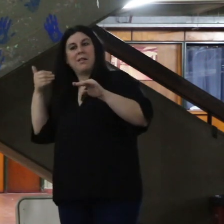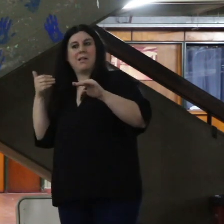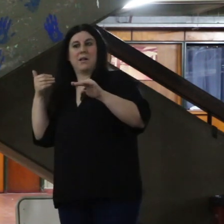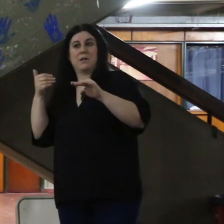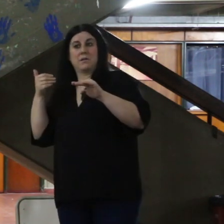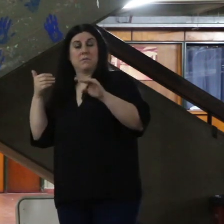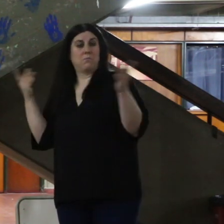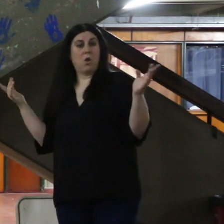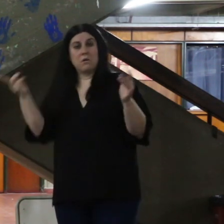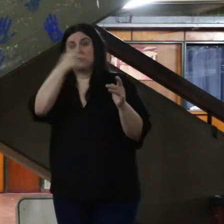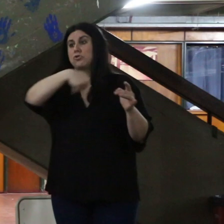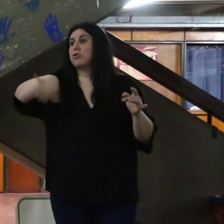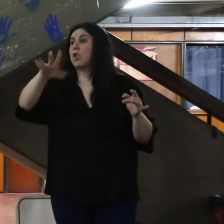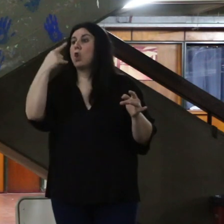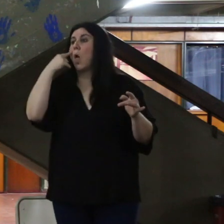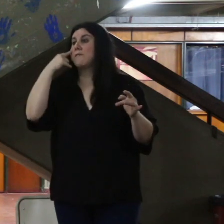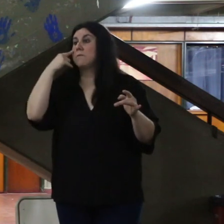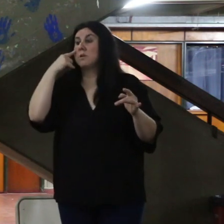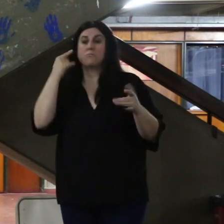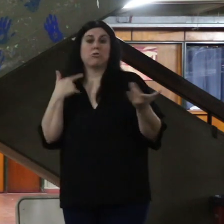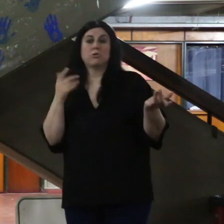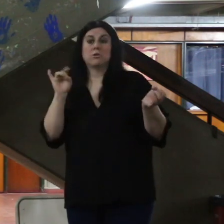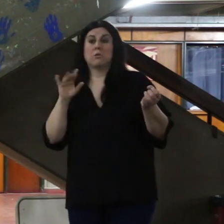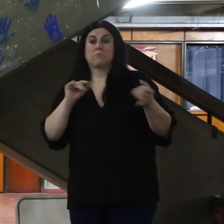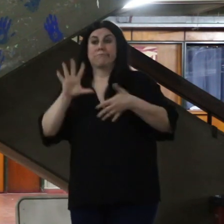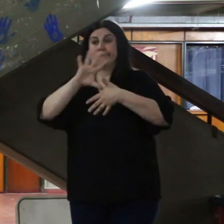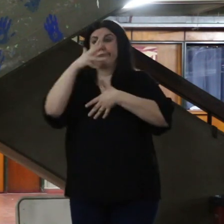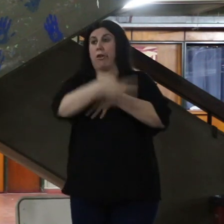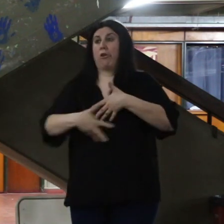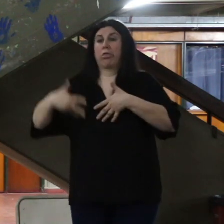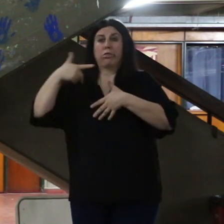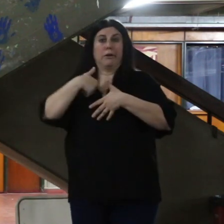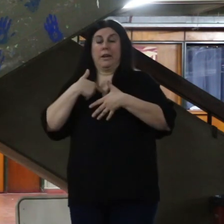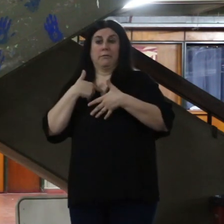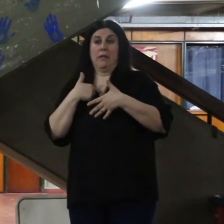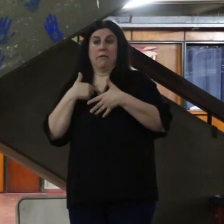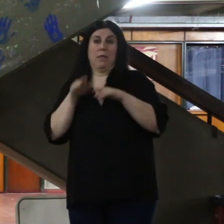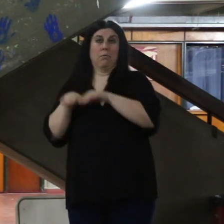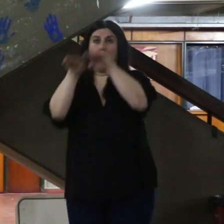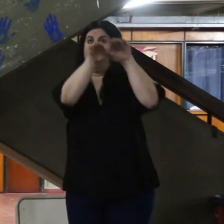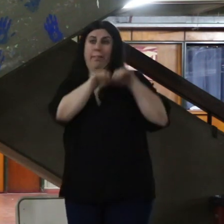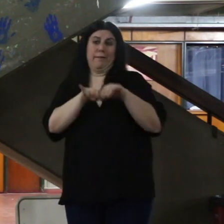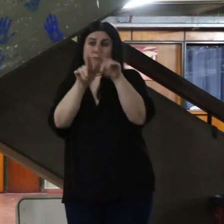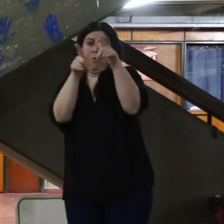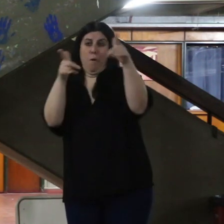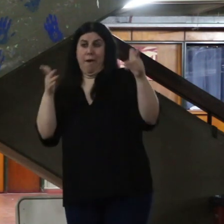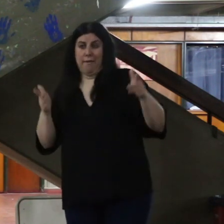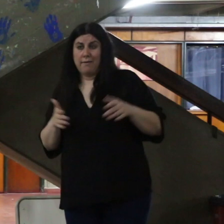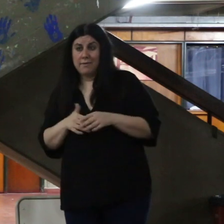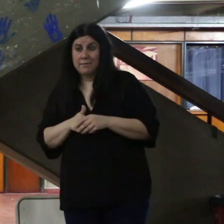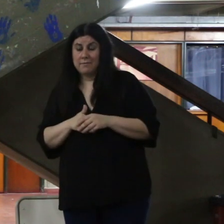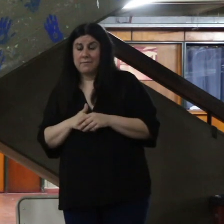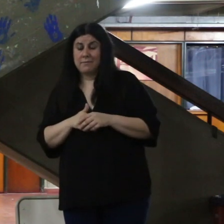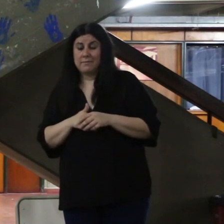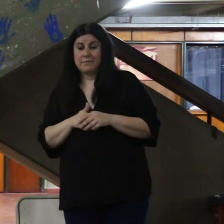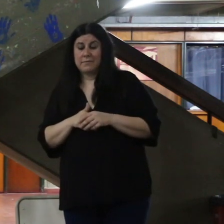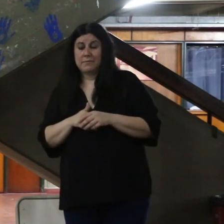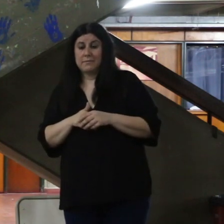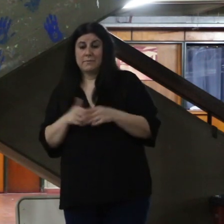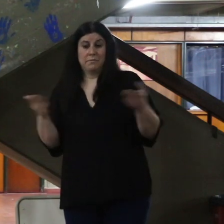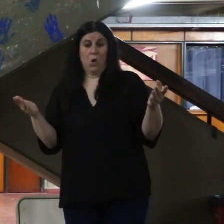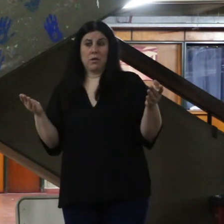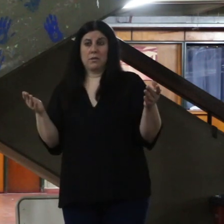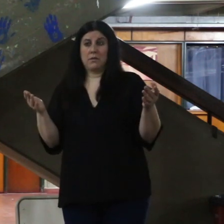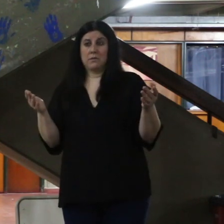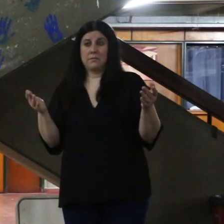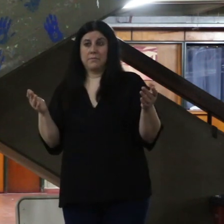cosas vivimos en el continente más desigual del mundo. ¿Sí? Y porque entre otras cosas